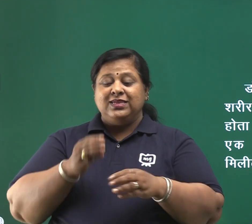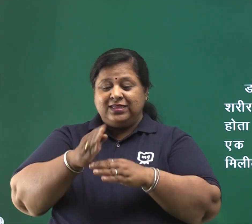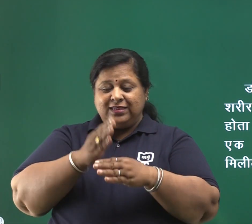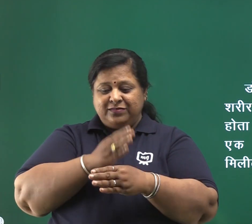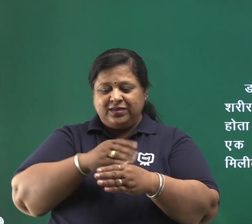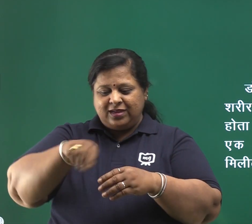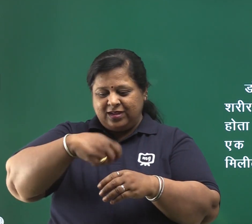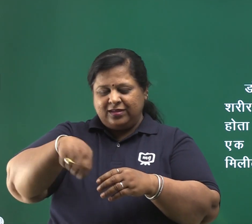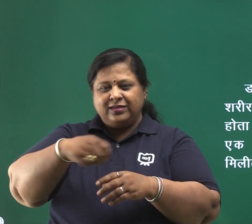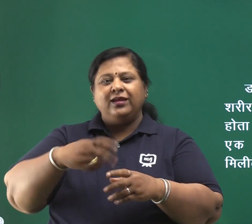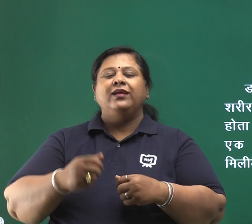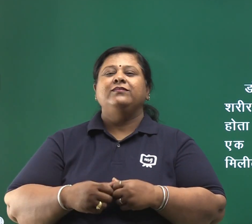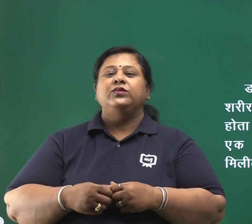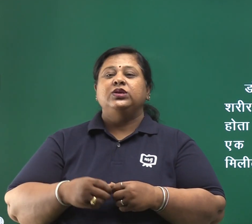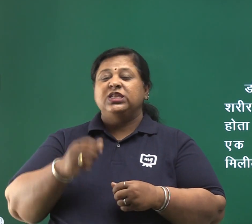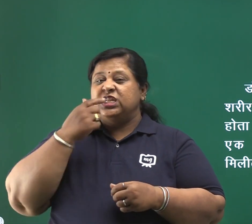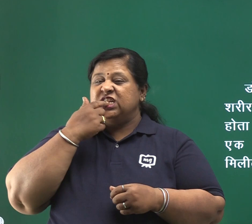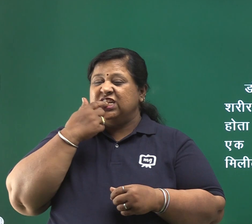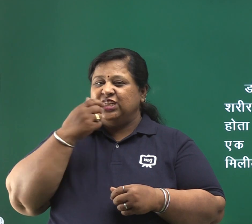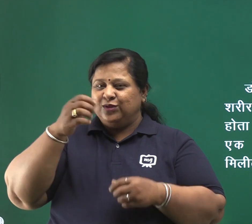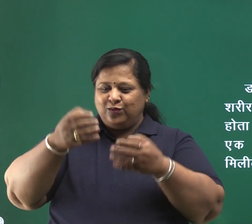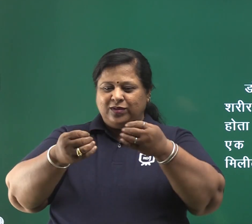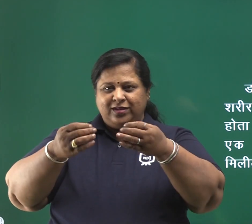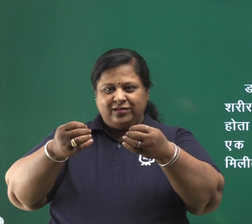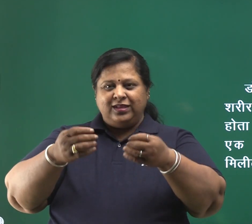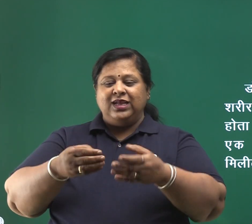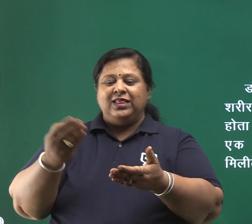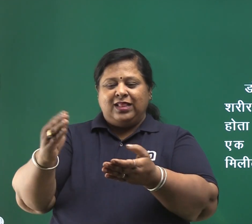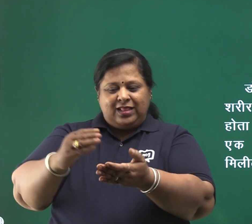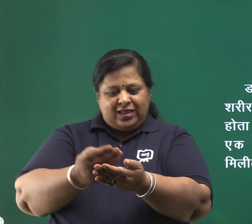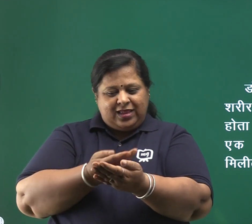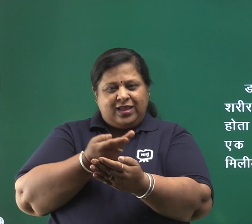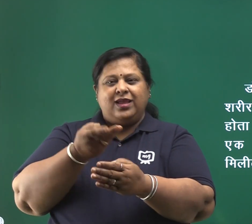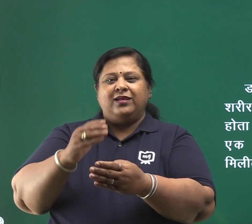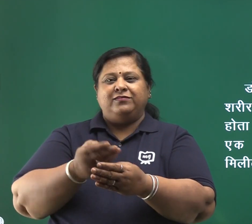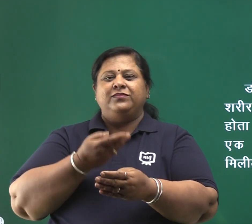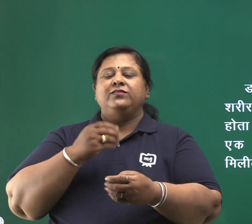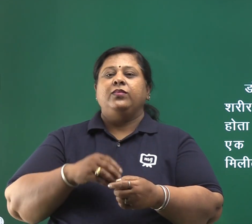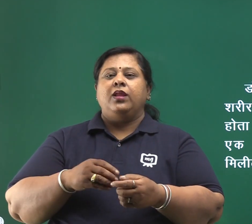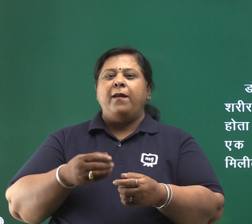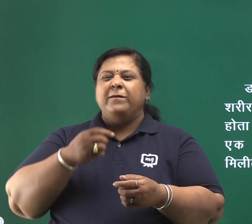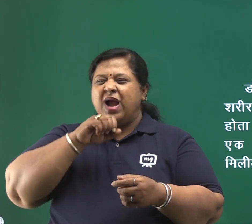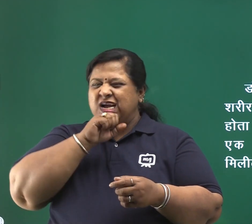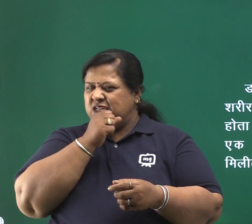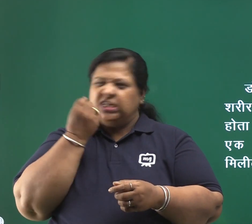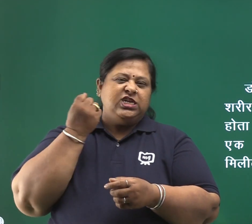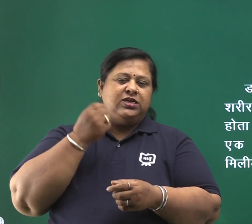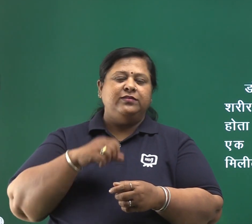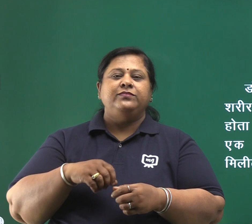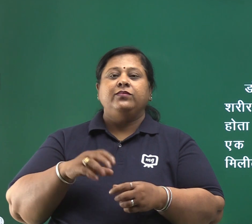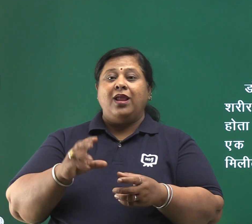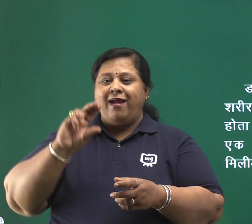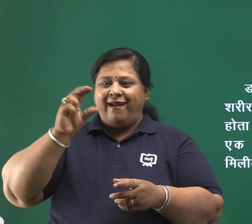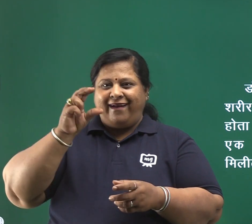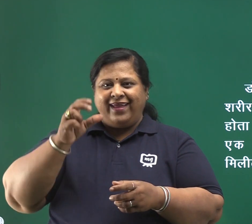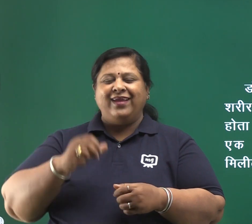सब्जियां हैं, दूध है, दही है, मांस है,